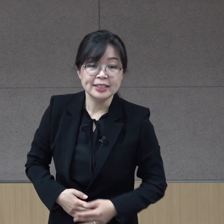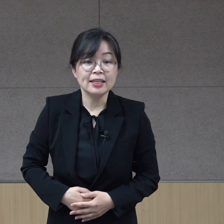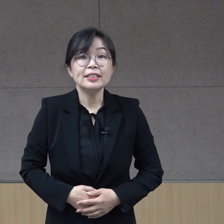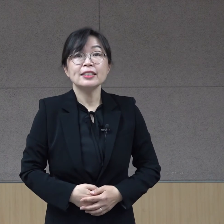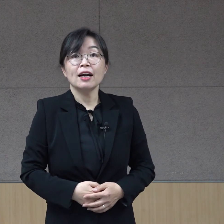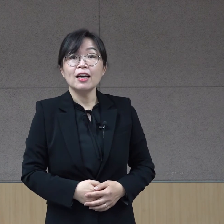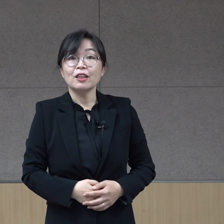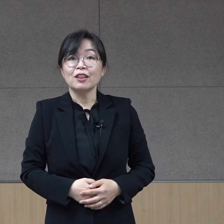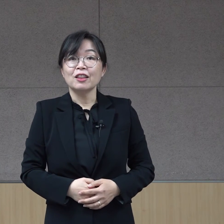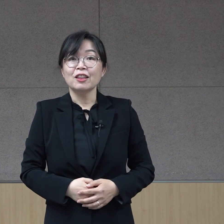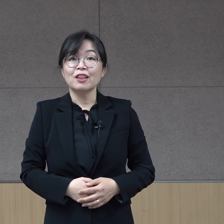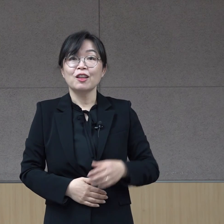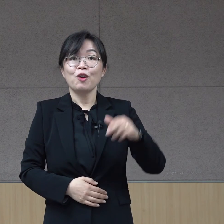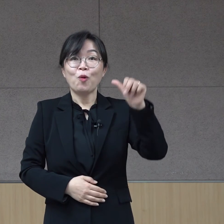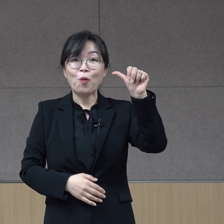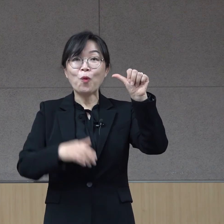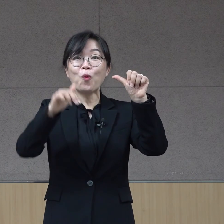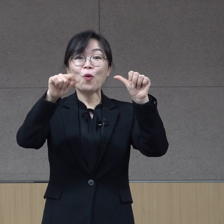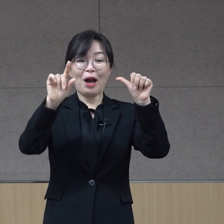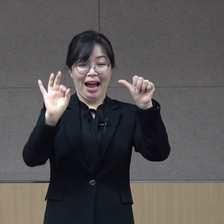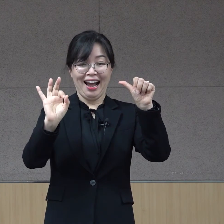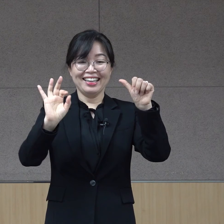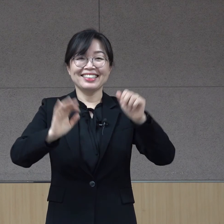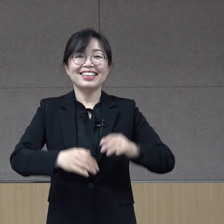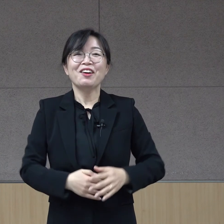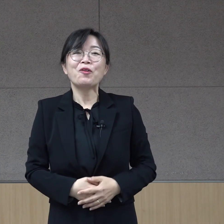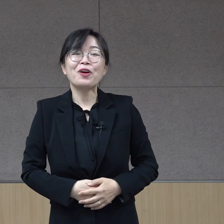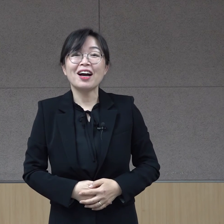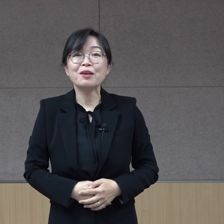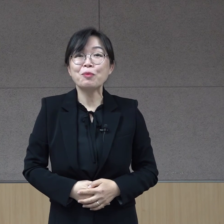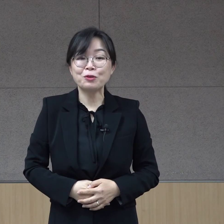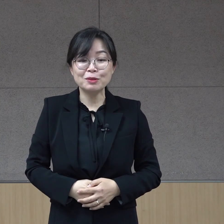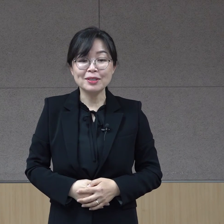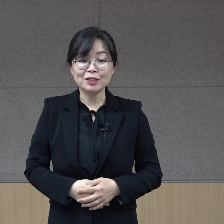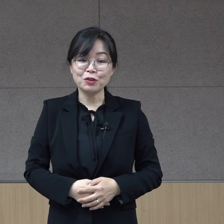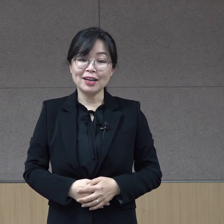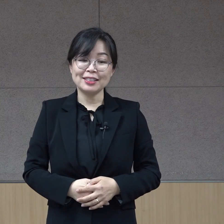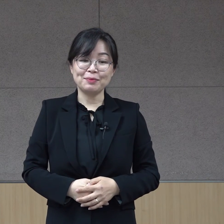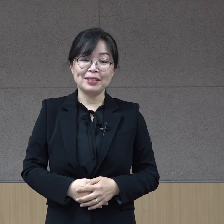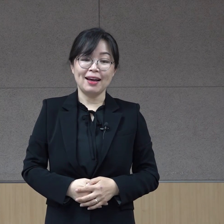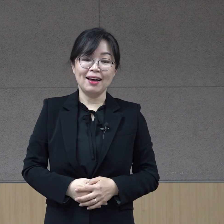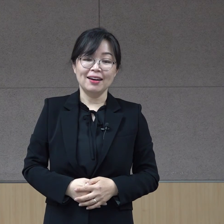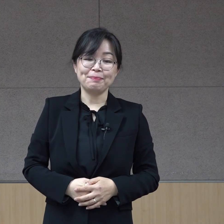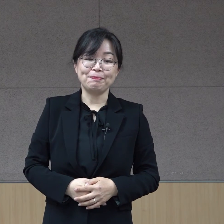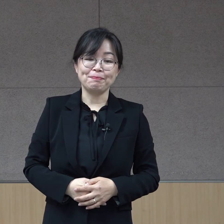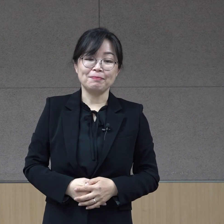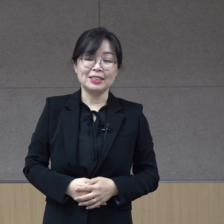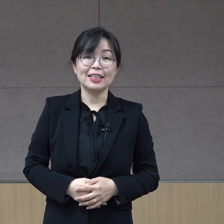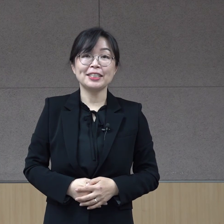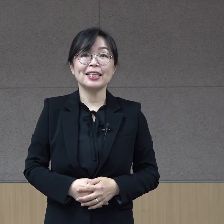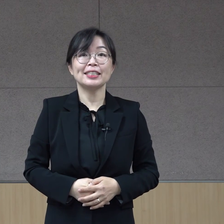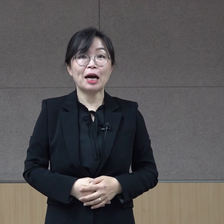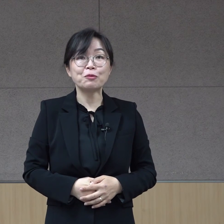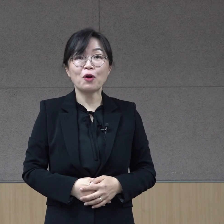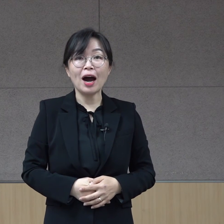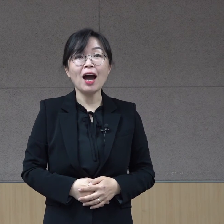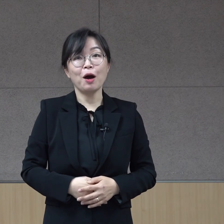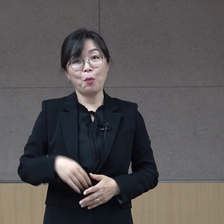지난 시간 5강, 5강 복습을 하도록 하겠습니다. 지난 시간에 자음과